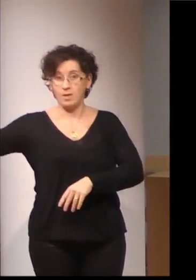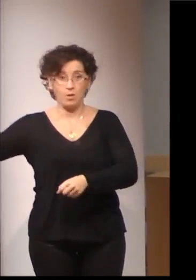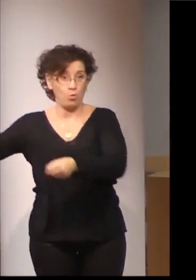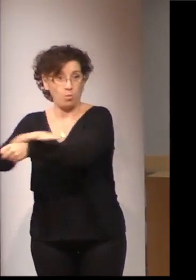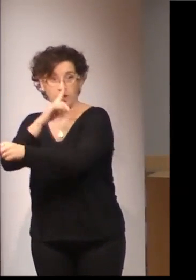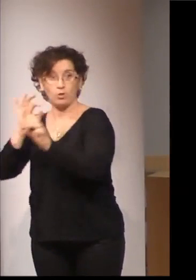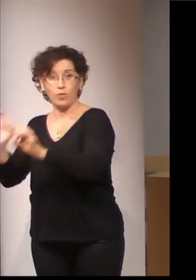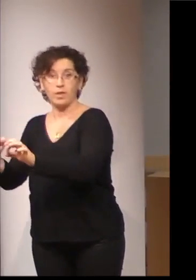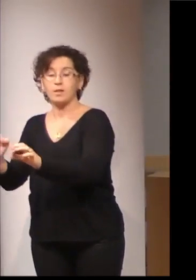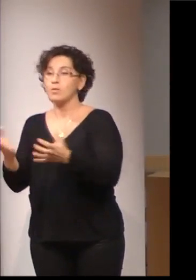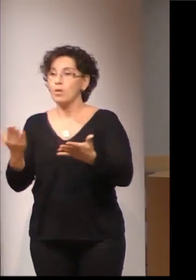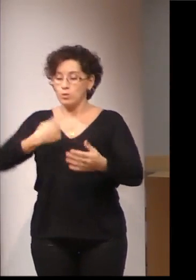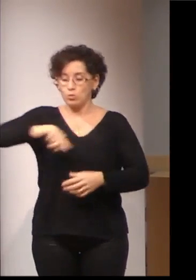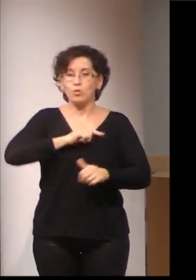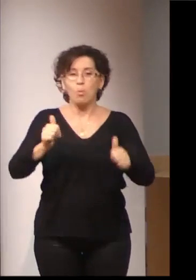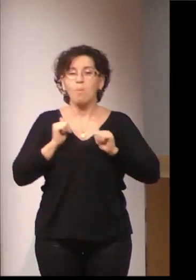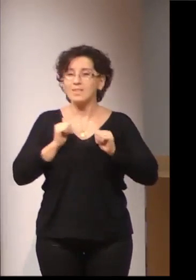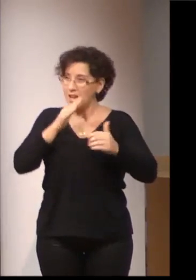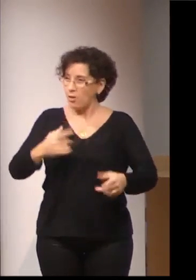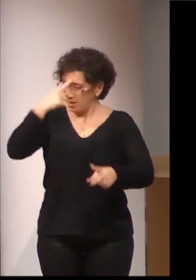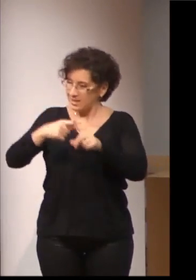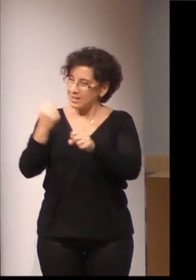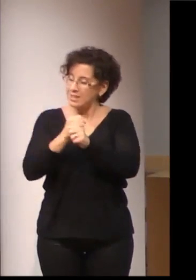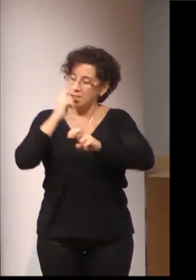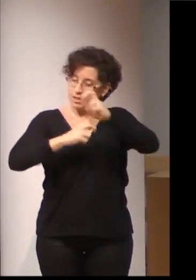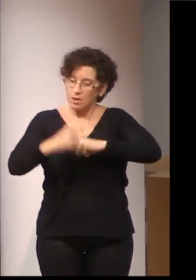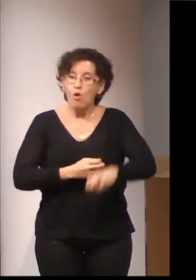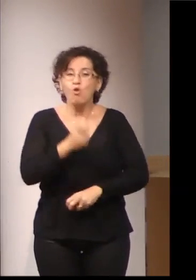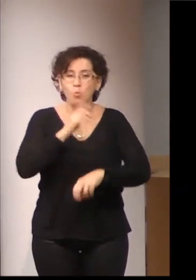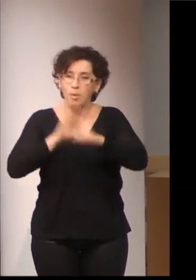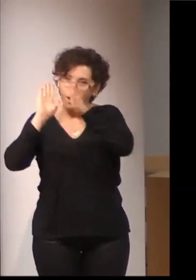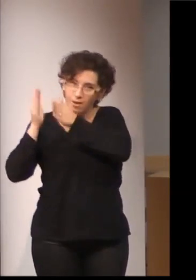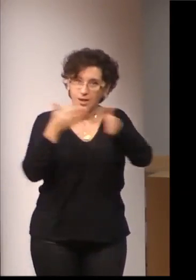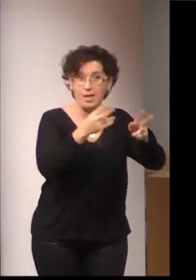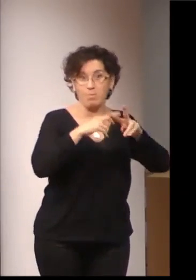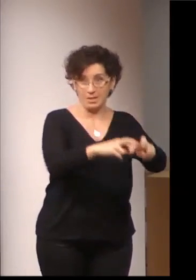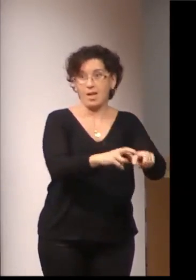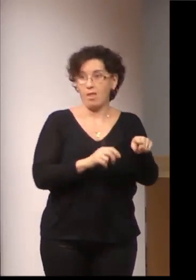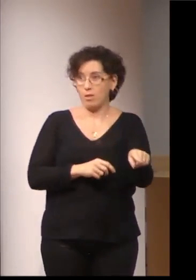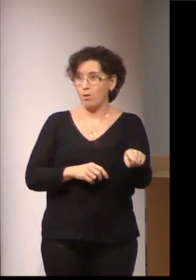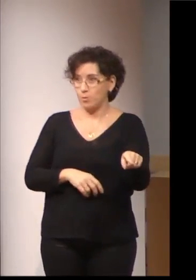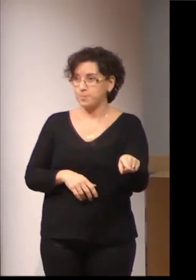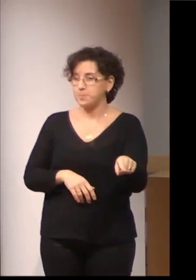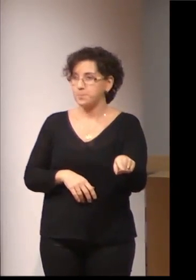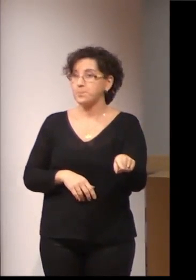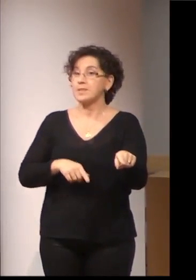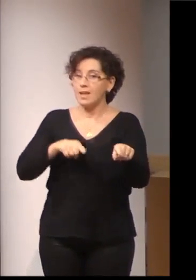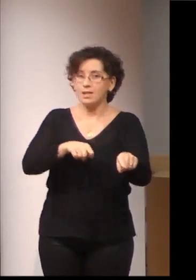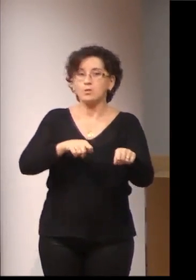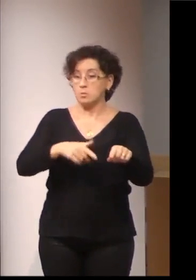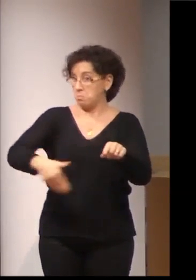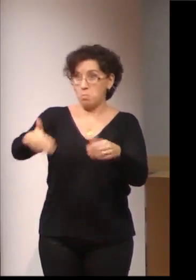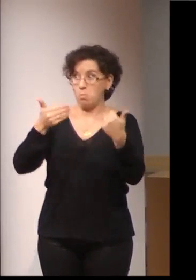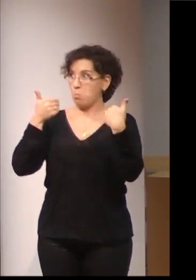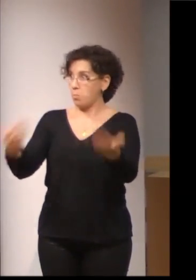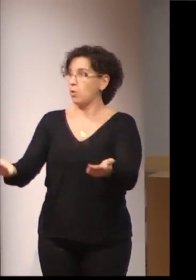Entonces, nosotros lo que estamos es sentados trabajando en cómo lo reorganizamos. Y ese máster va a reactivarse muy